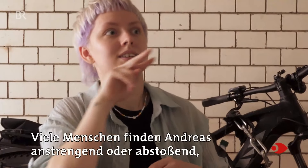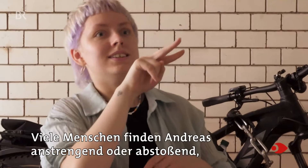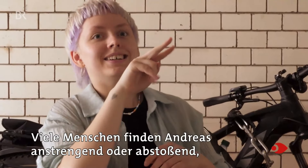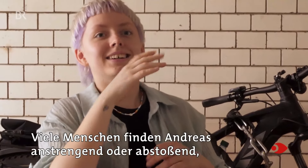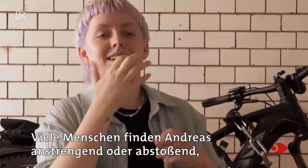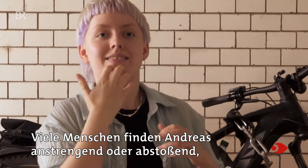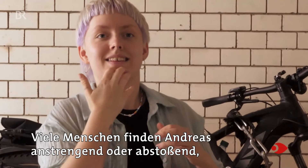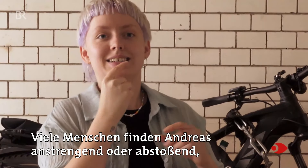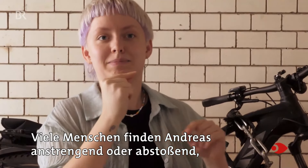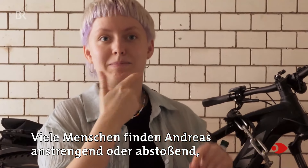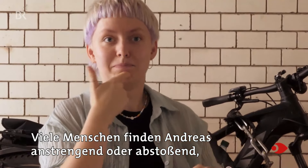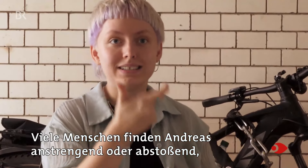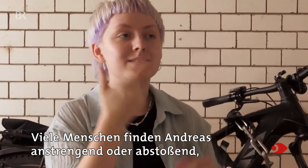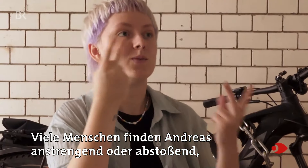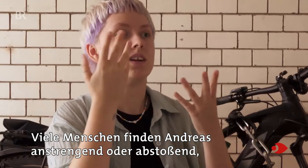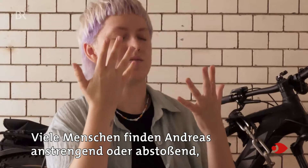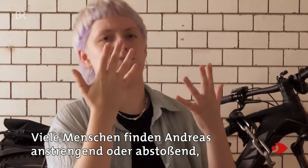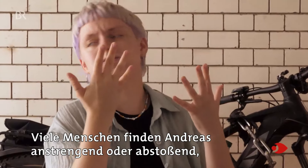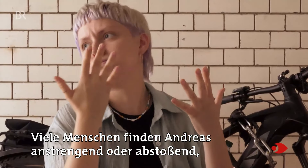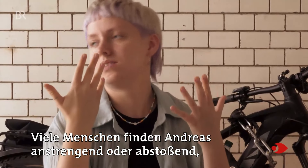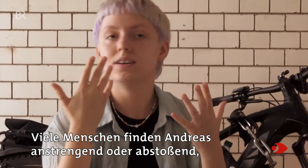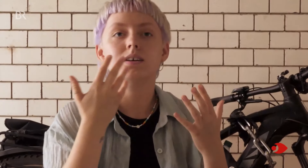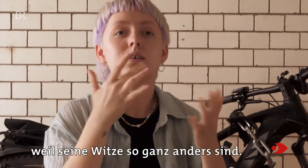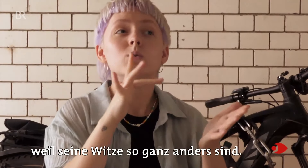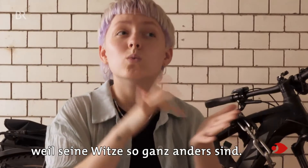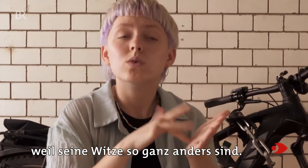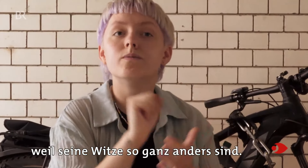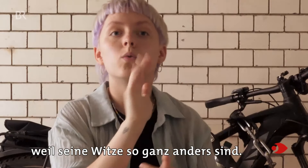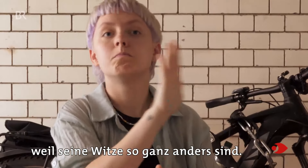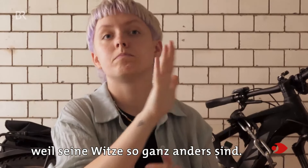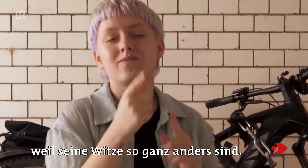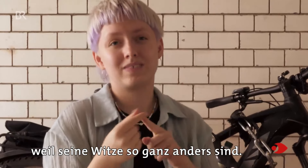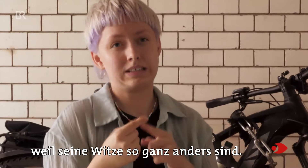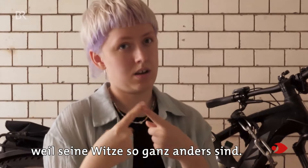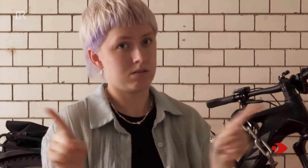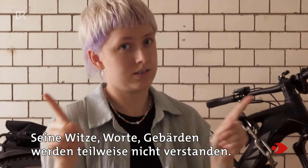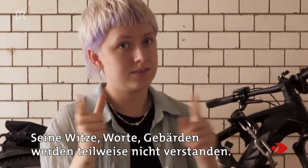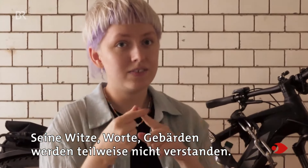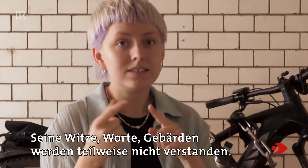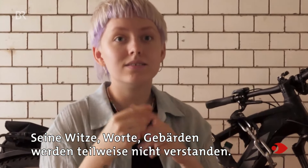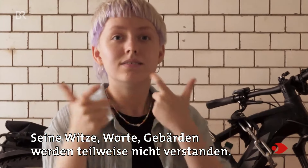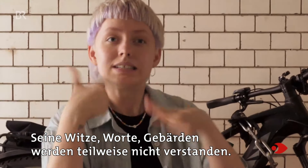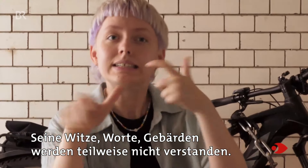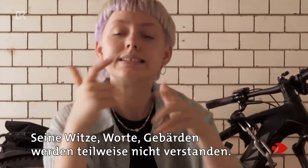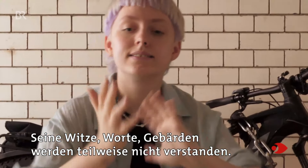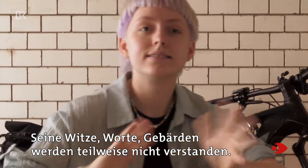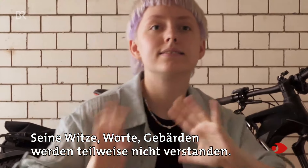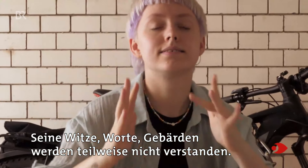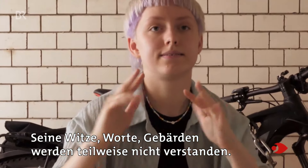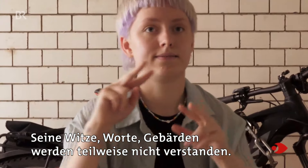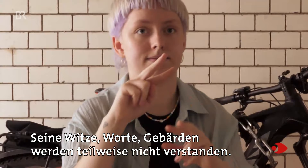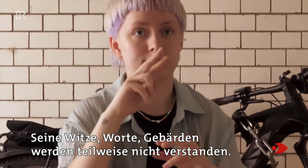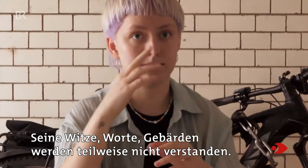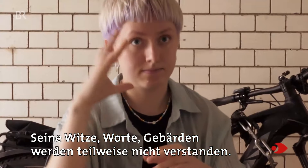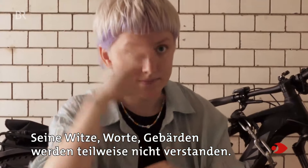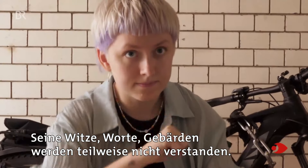Viele Menschen finden Andreas anstrengend oder abstoßend, weil seine Witze so ganz anders sind. Seine Witze, Worte, Gebärden werden teilweise nicht